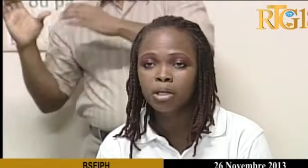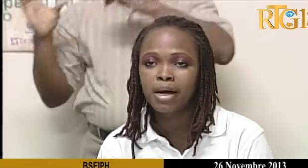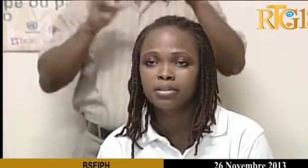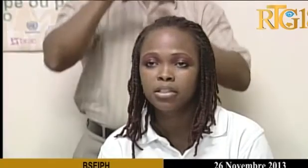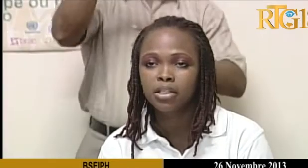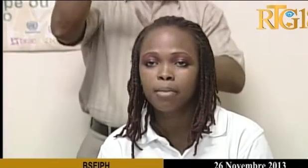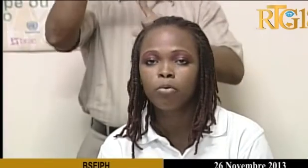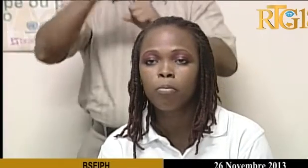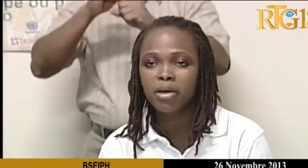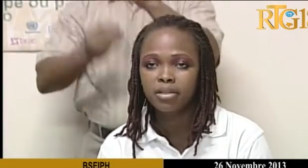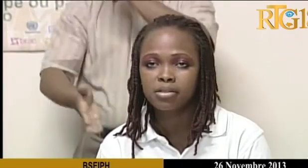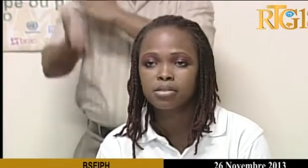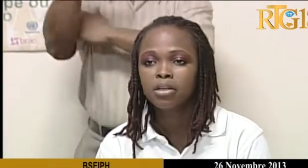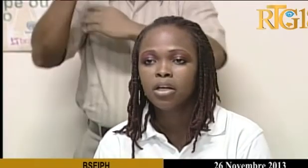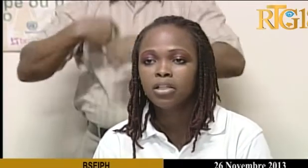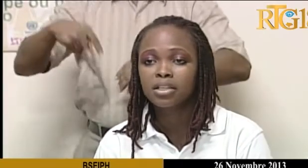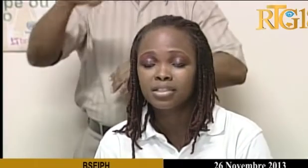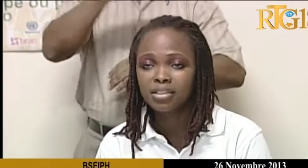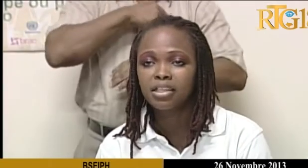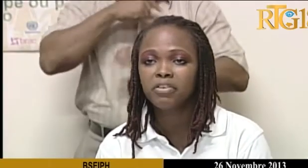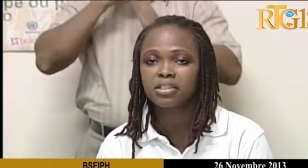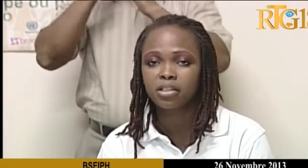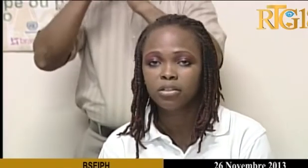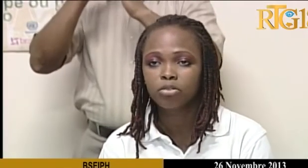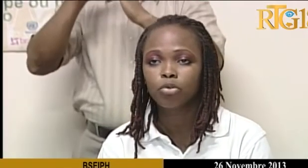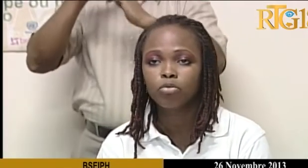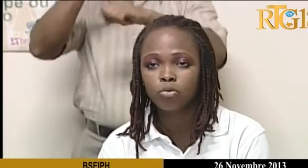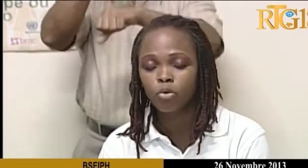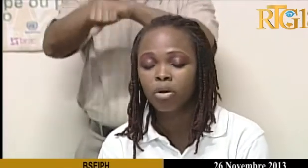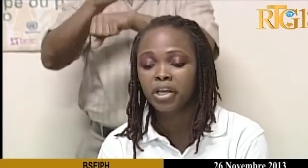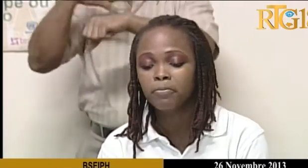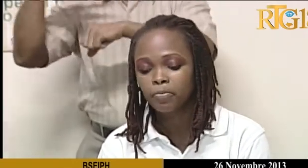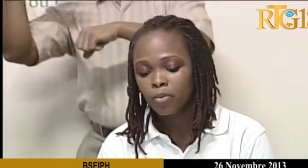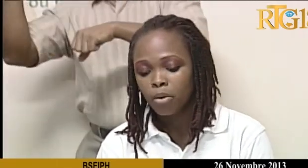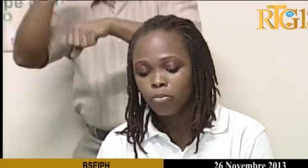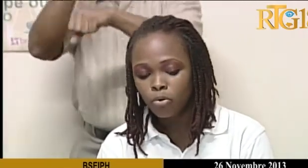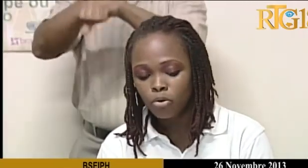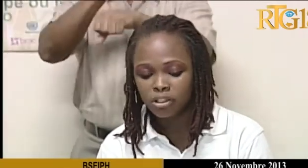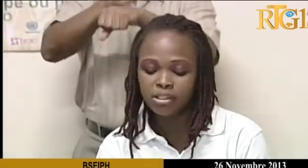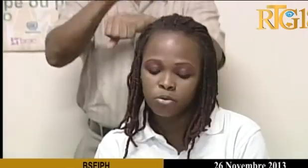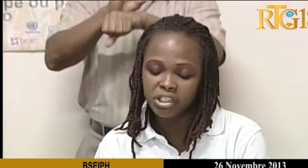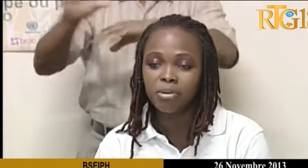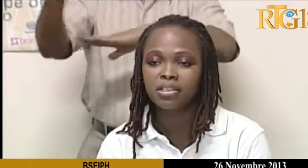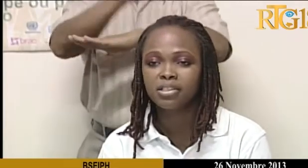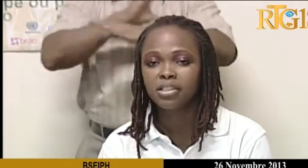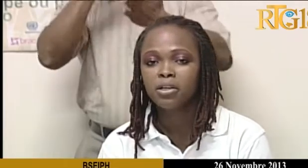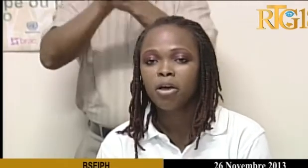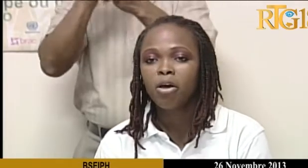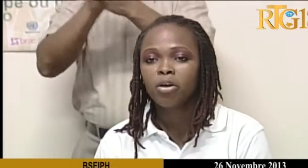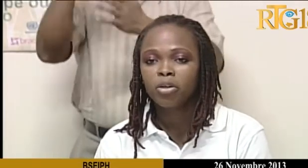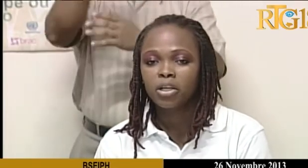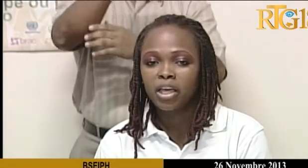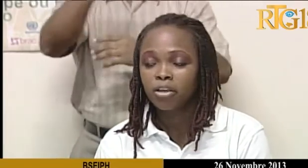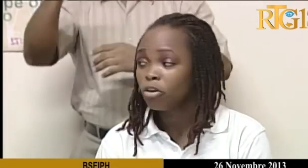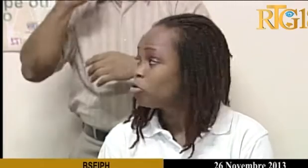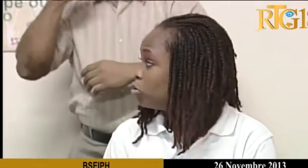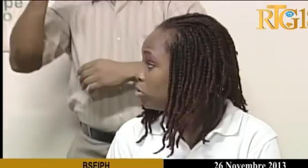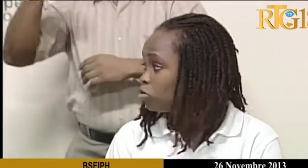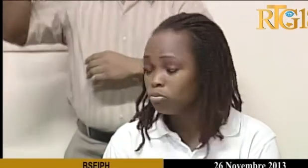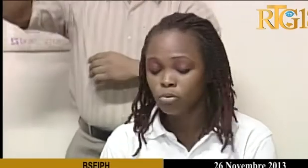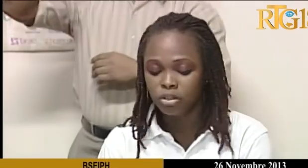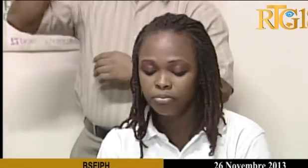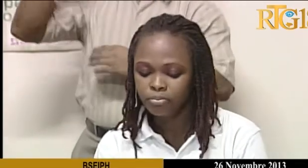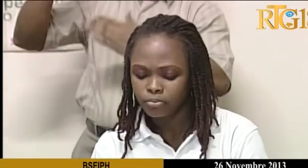décembre, tout le matin, à Brommès, dans le centre Saint-Vincent, que tout le monde connaît, pour dire bon Dieu merci, et que